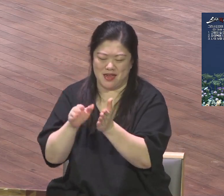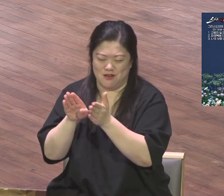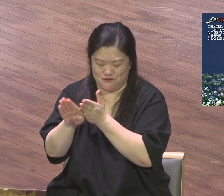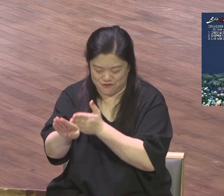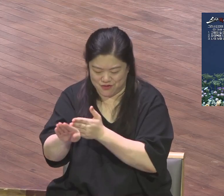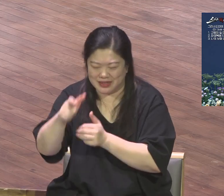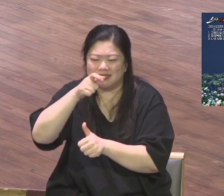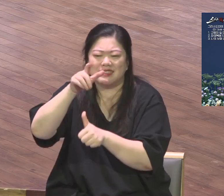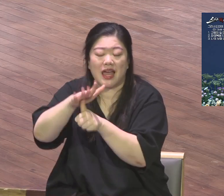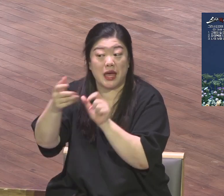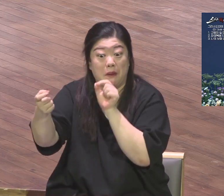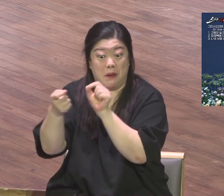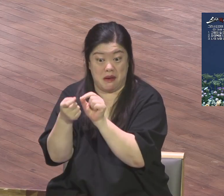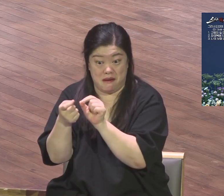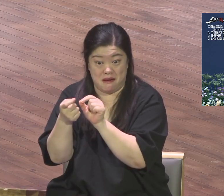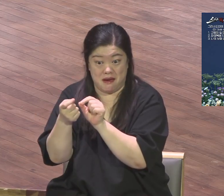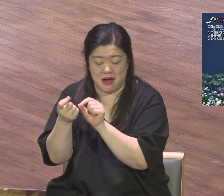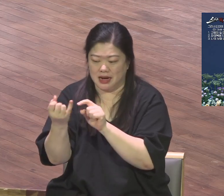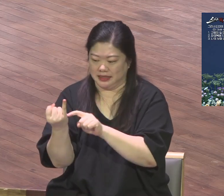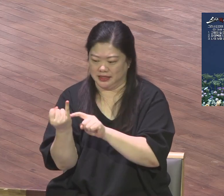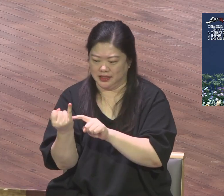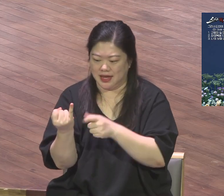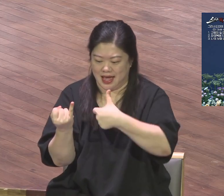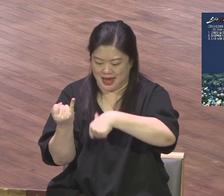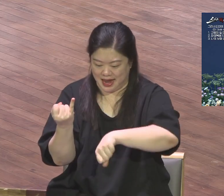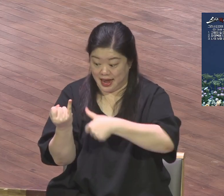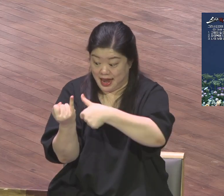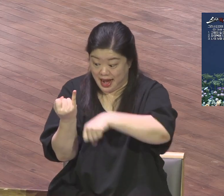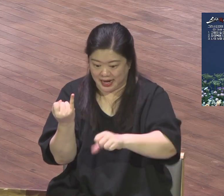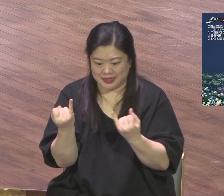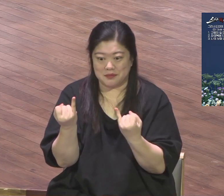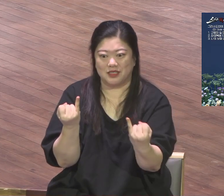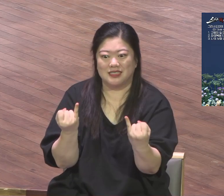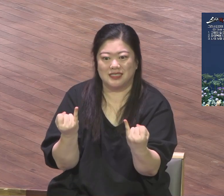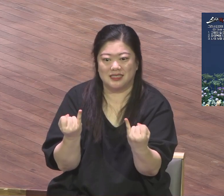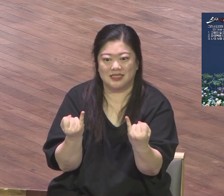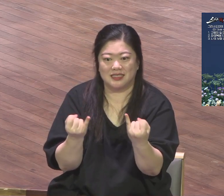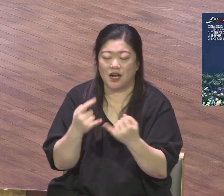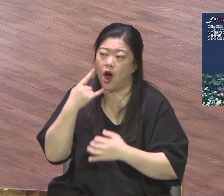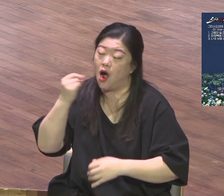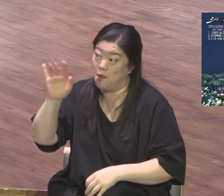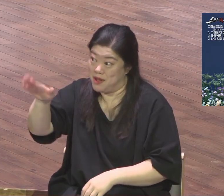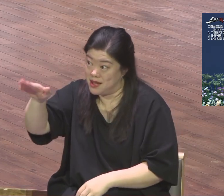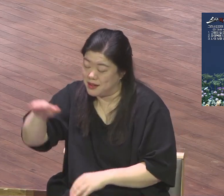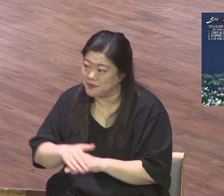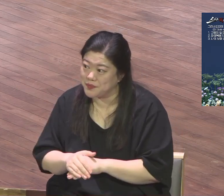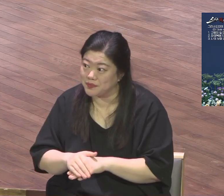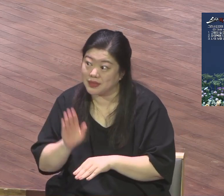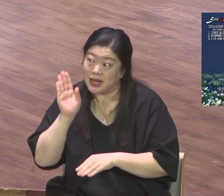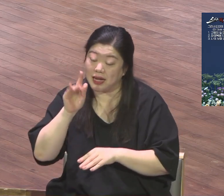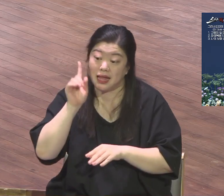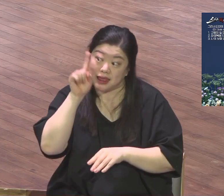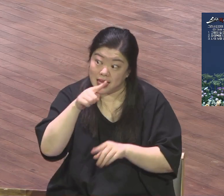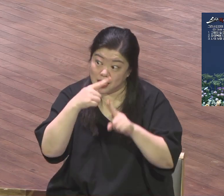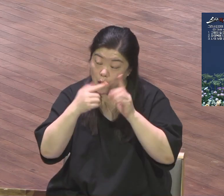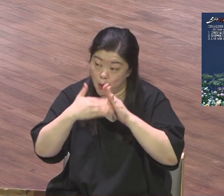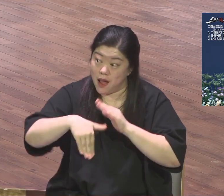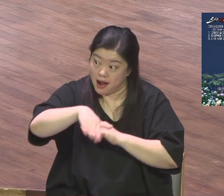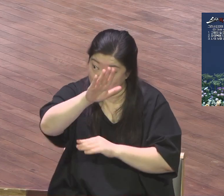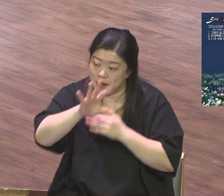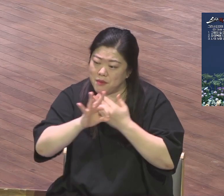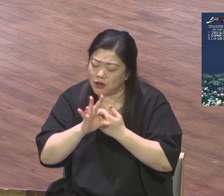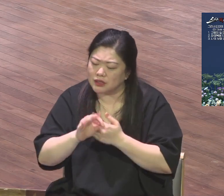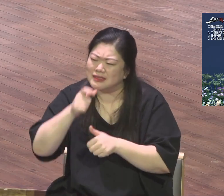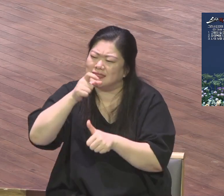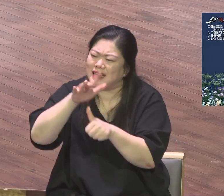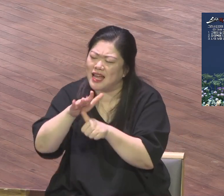거예요. 그래서 어머님, 이번 내일 교회 가시면은 목사님 물으실 거예요. 예수님이 누구 죄